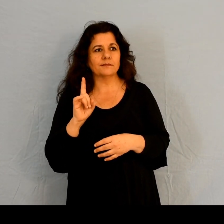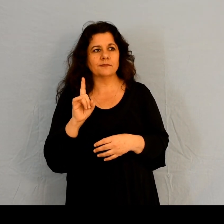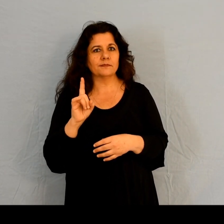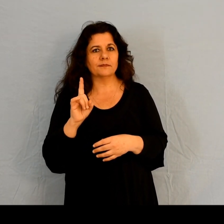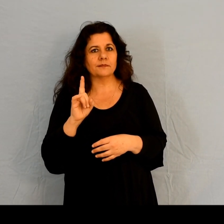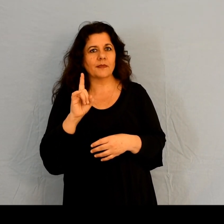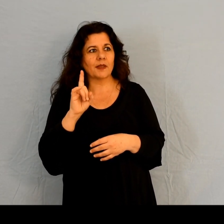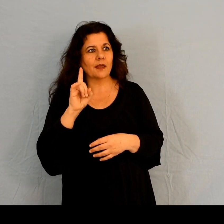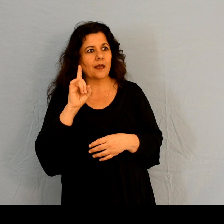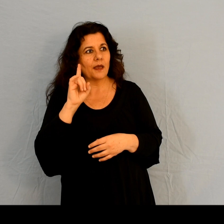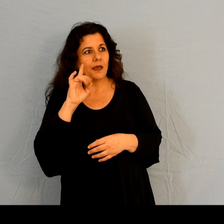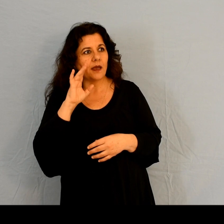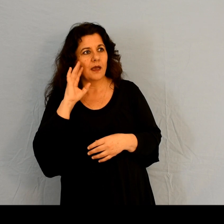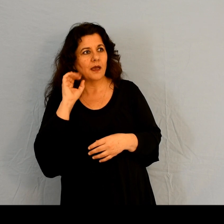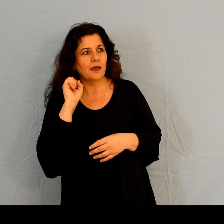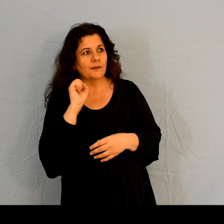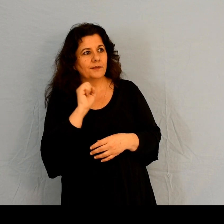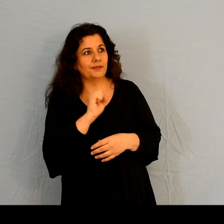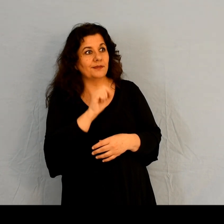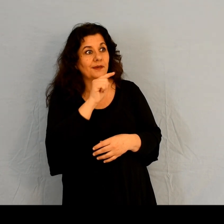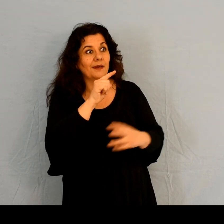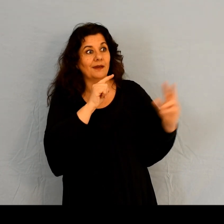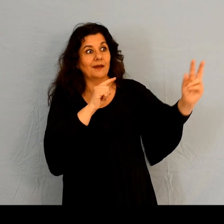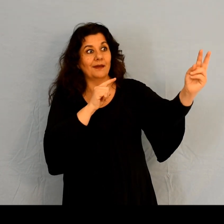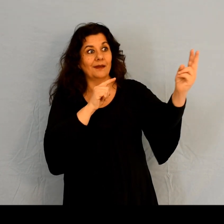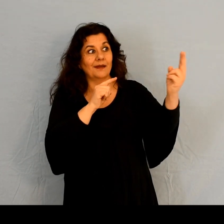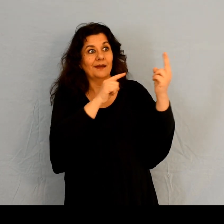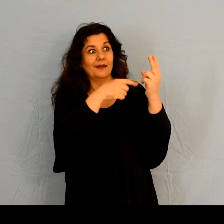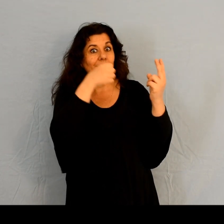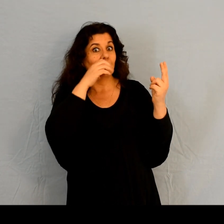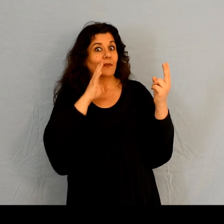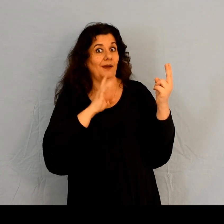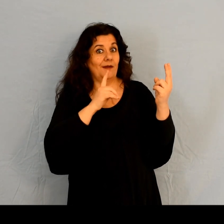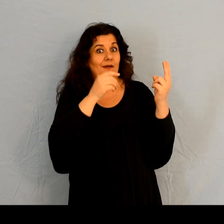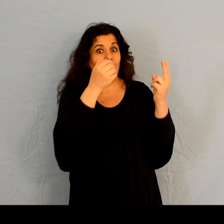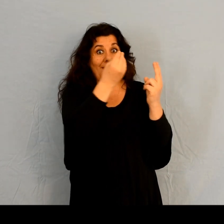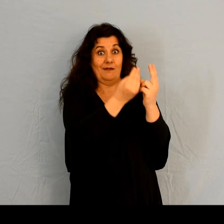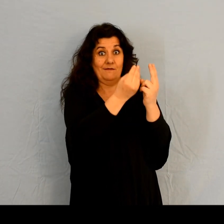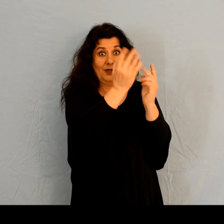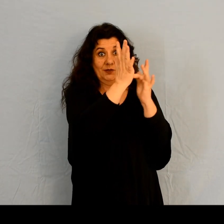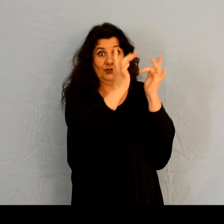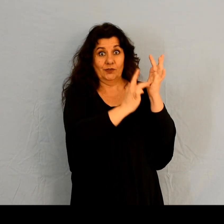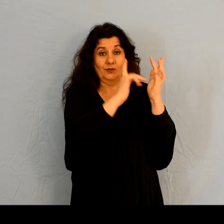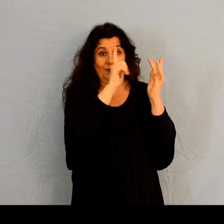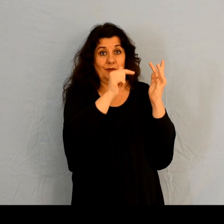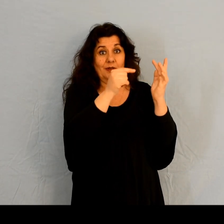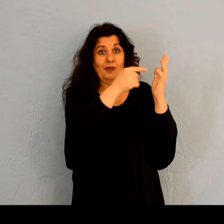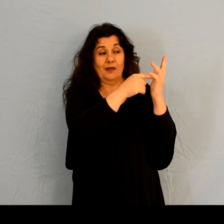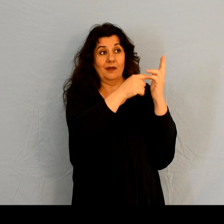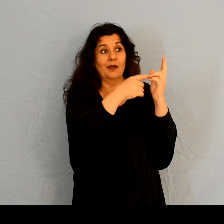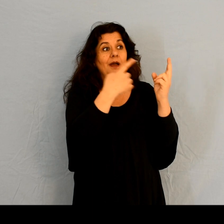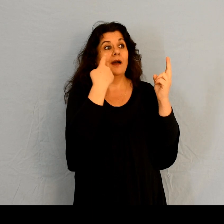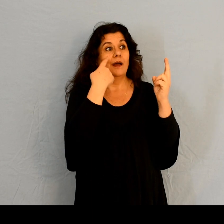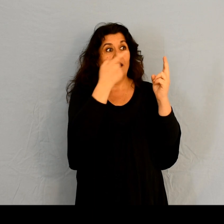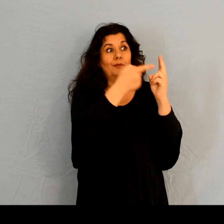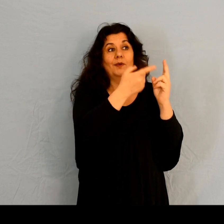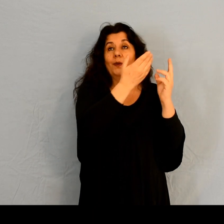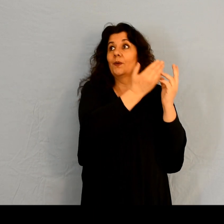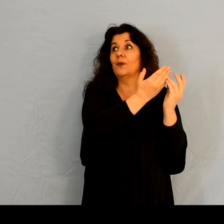Au moment où les parents présentaient l'enfant Jésus pour se conformer au rite de la